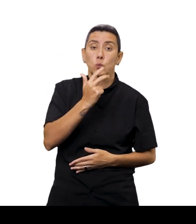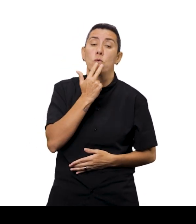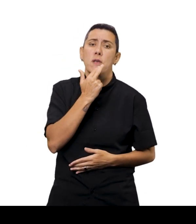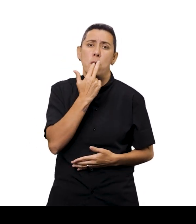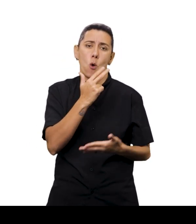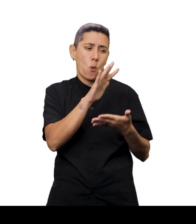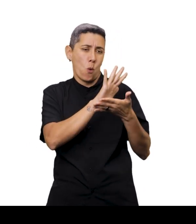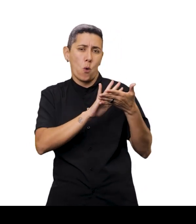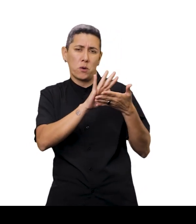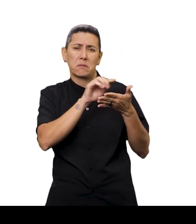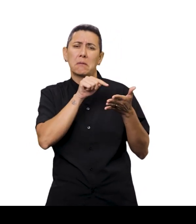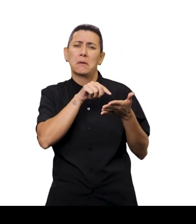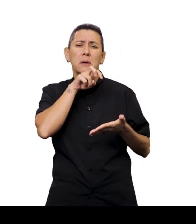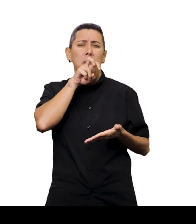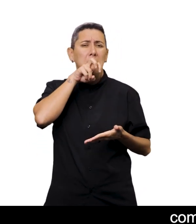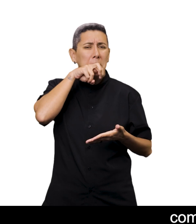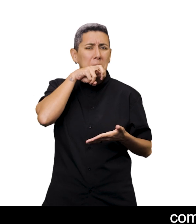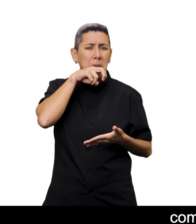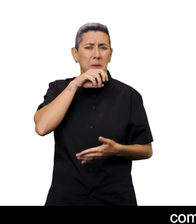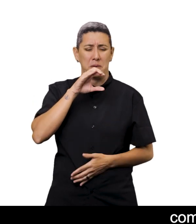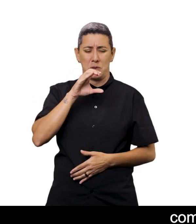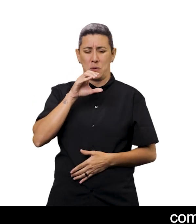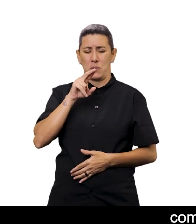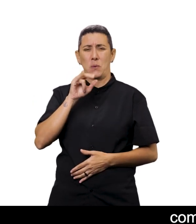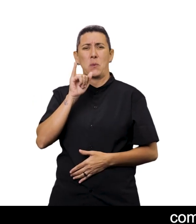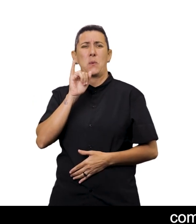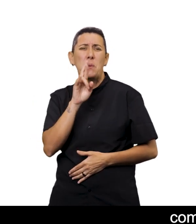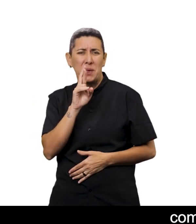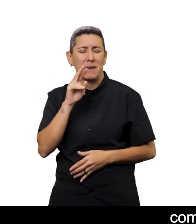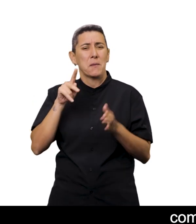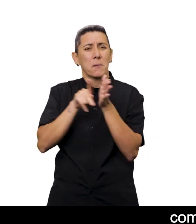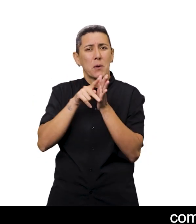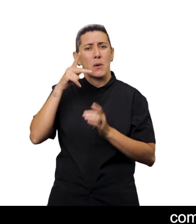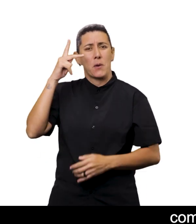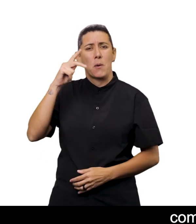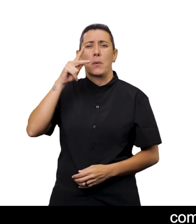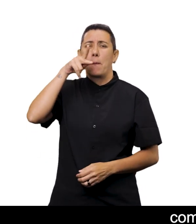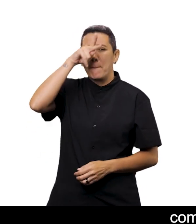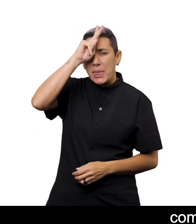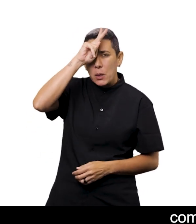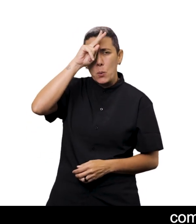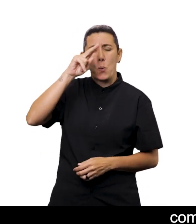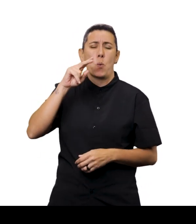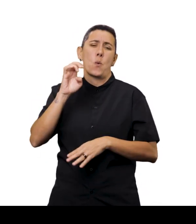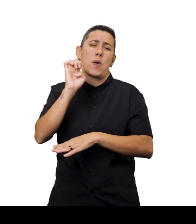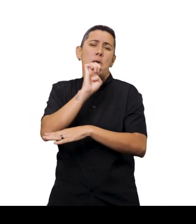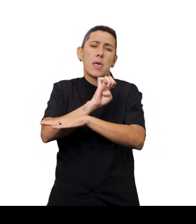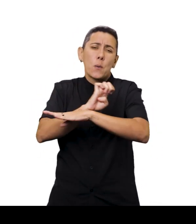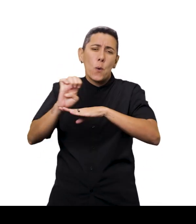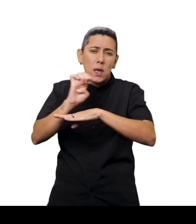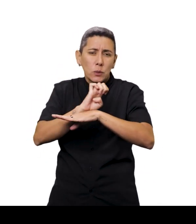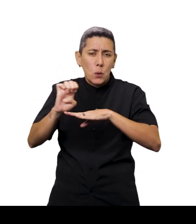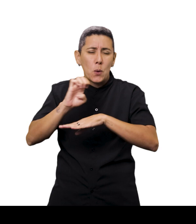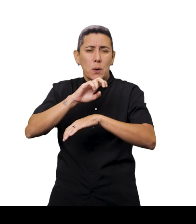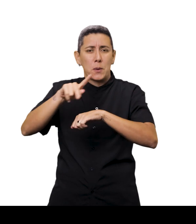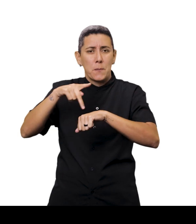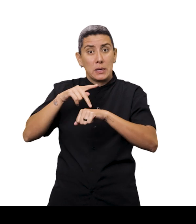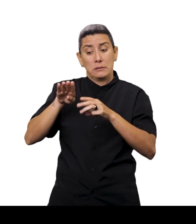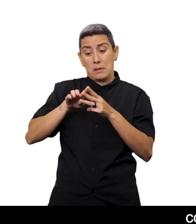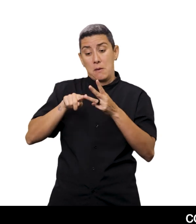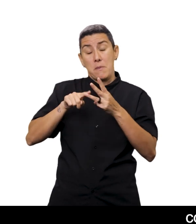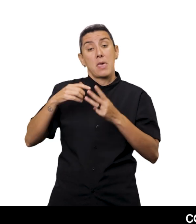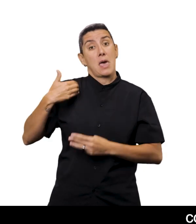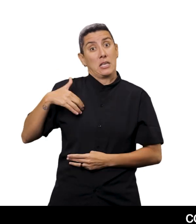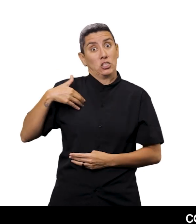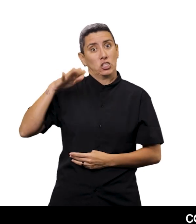presença do roedor, ou cuy, como é conhecido em países como Peru, Equador e os Pampas